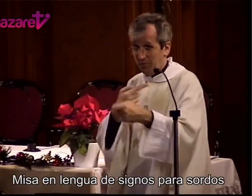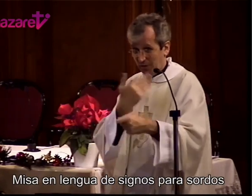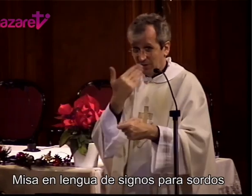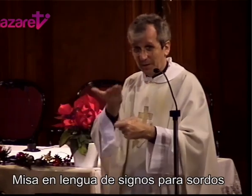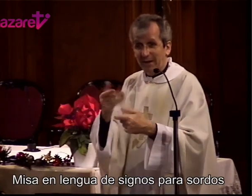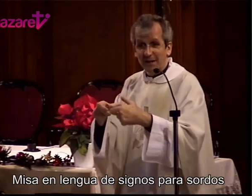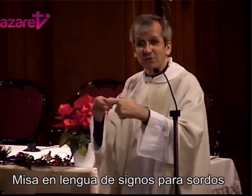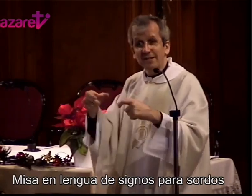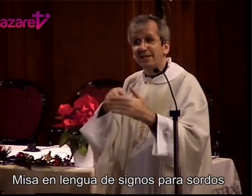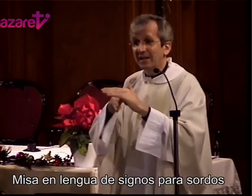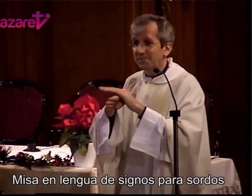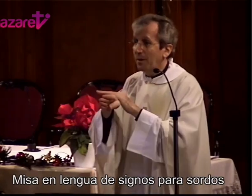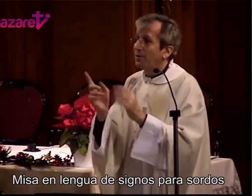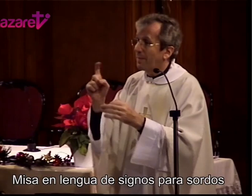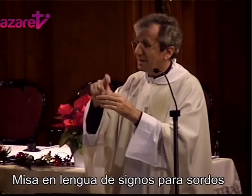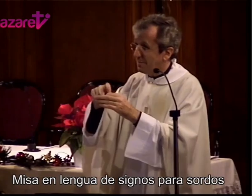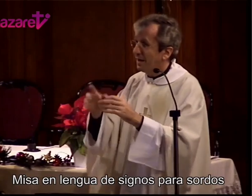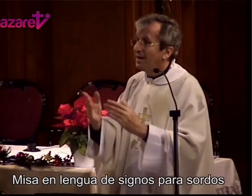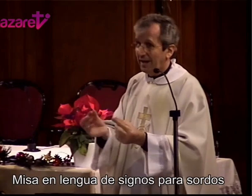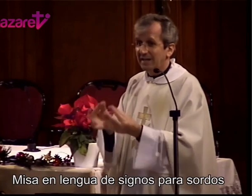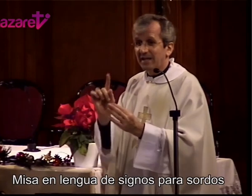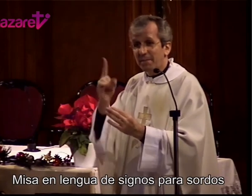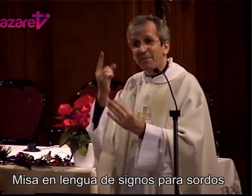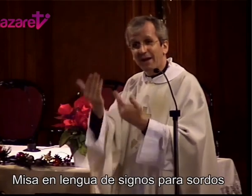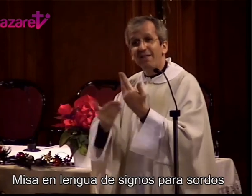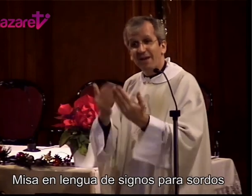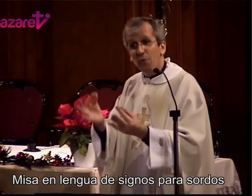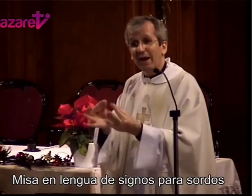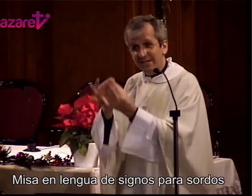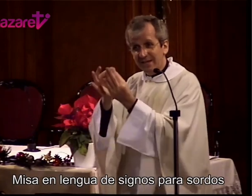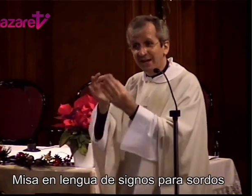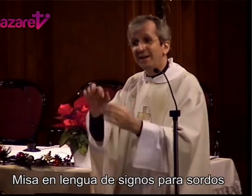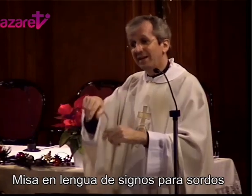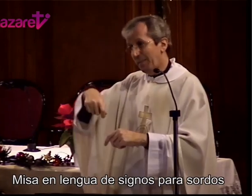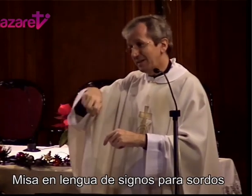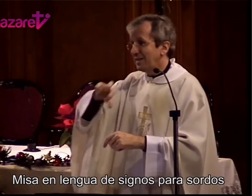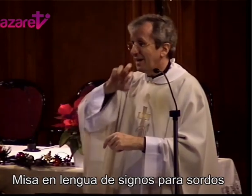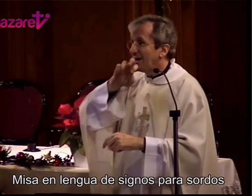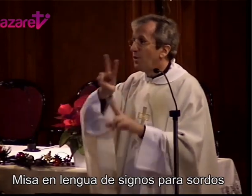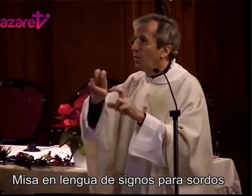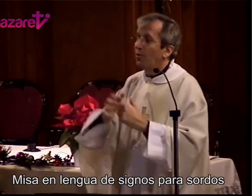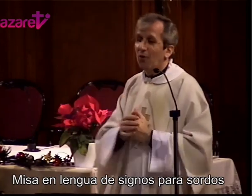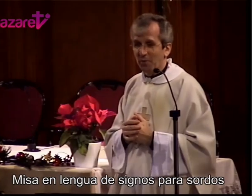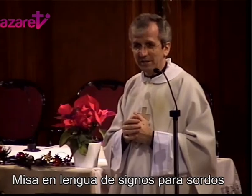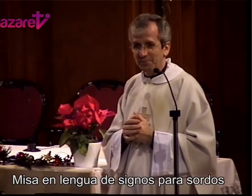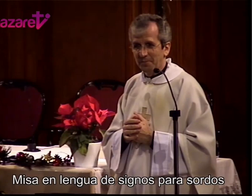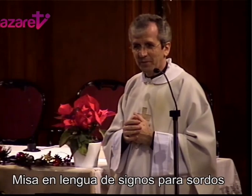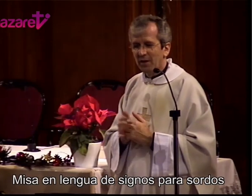os repartiremos las entradas para poder participar en esta primera Eucaristía que presidirá el nuevo obispo.